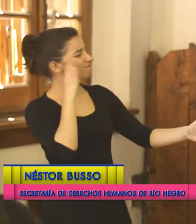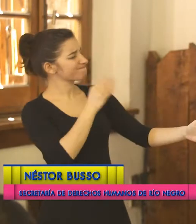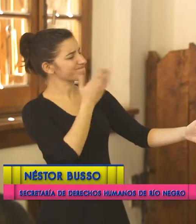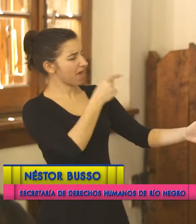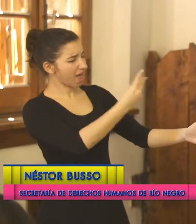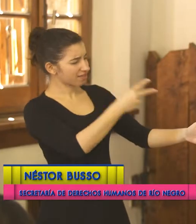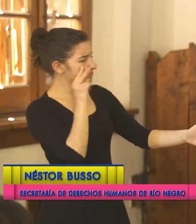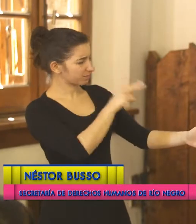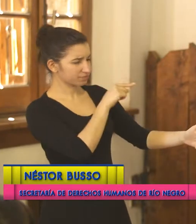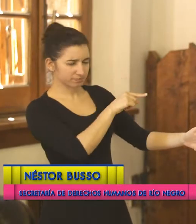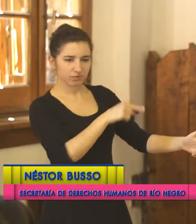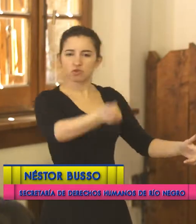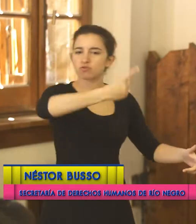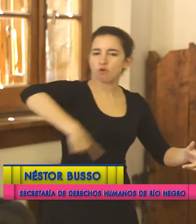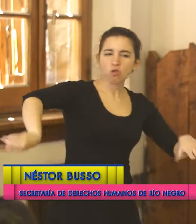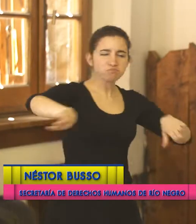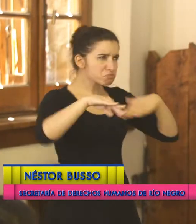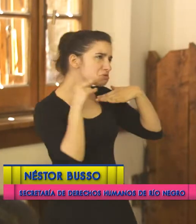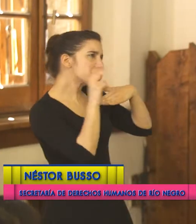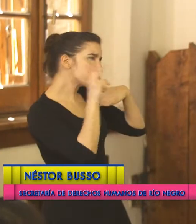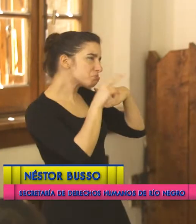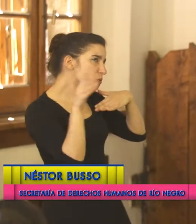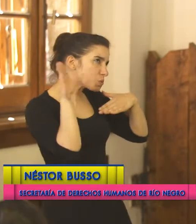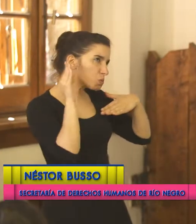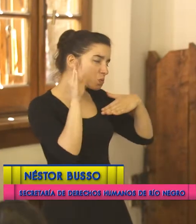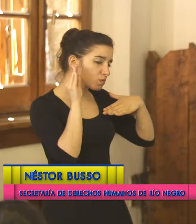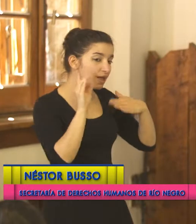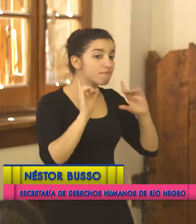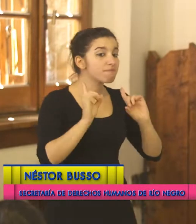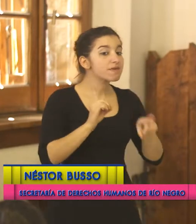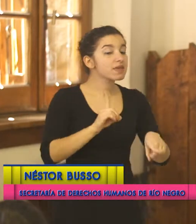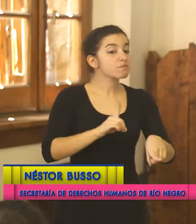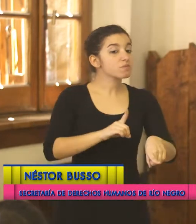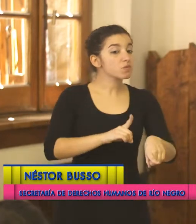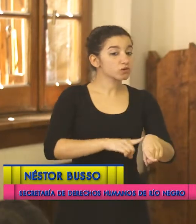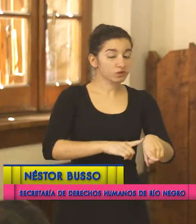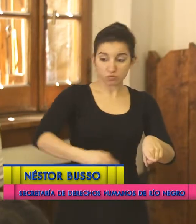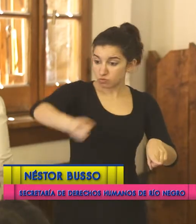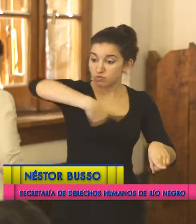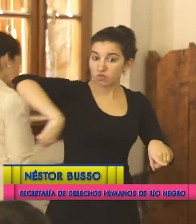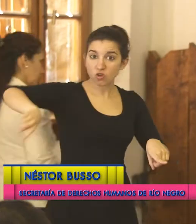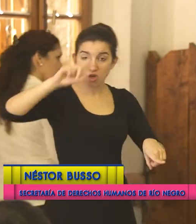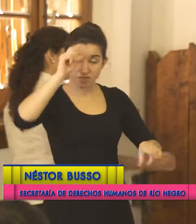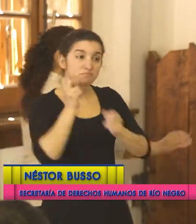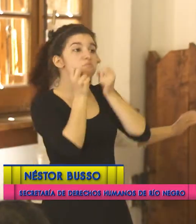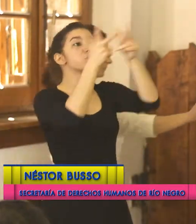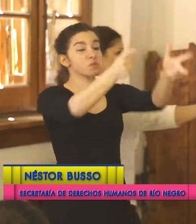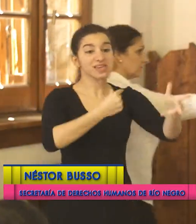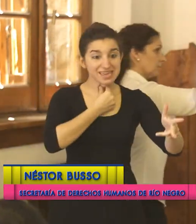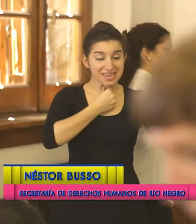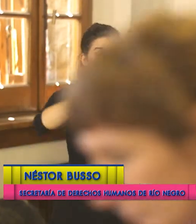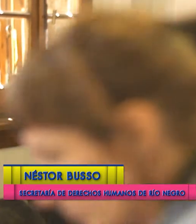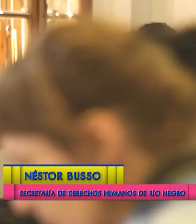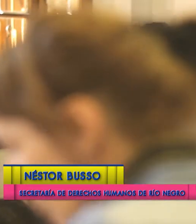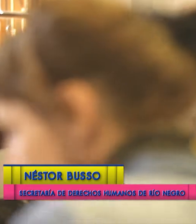somos públicos somos receptores pero también queremos ser emisores tenemos cosas